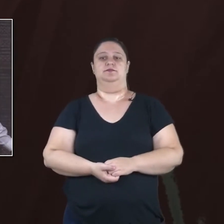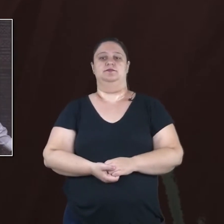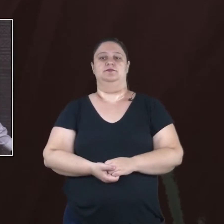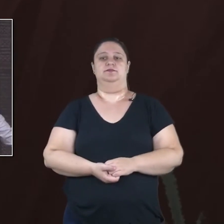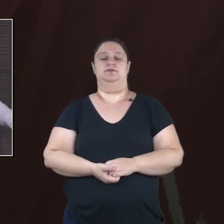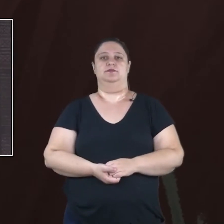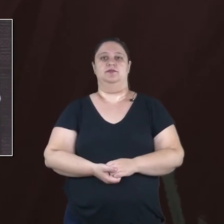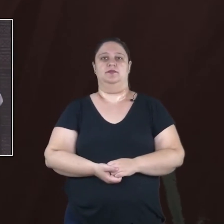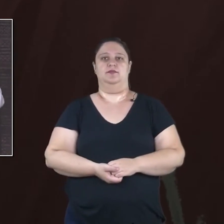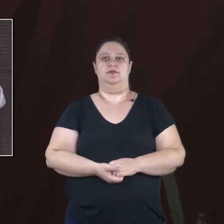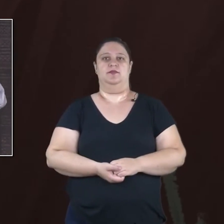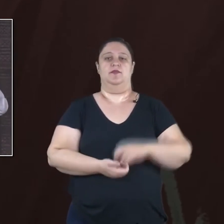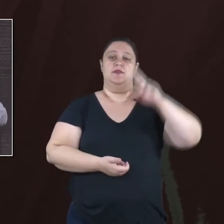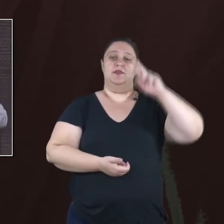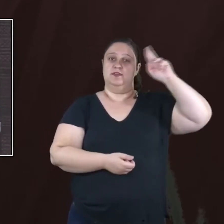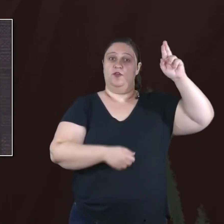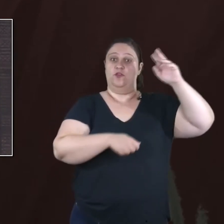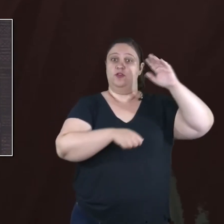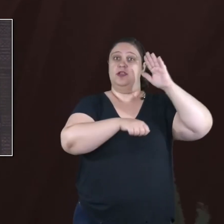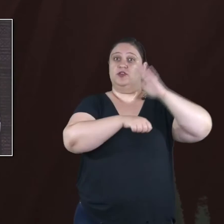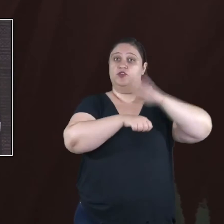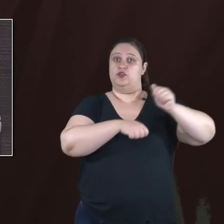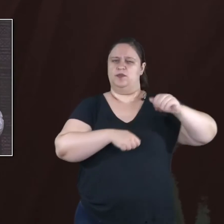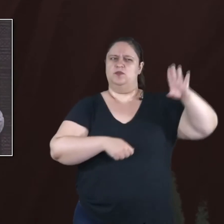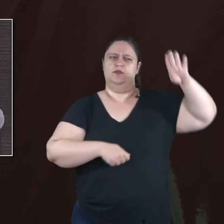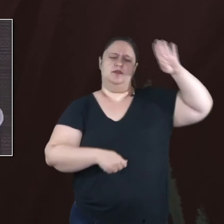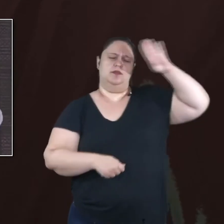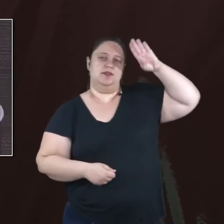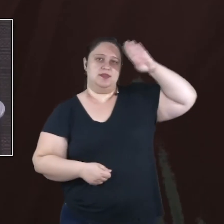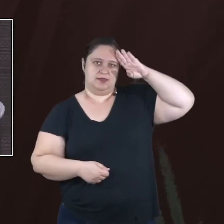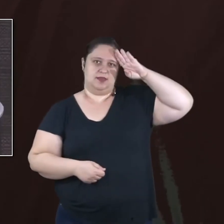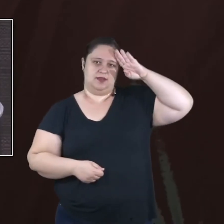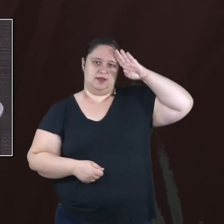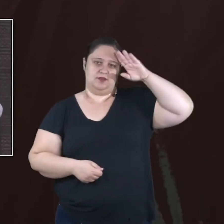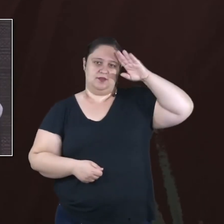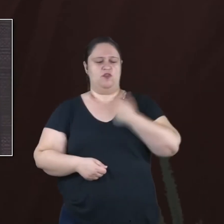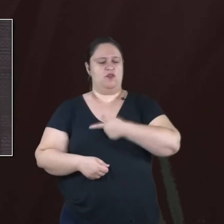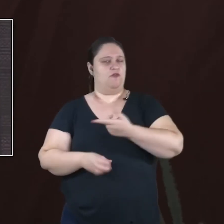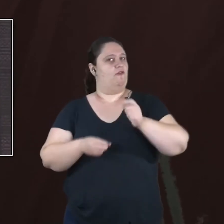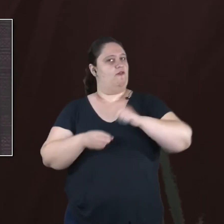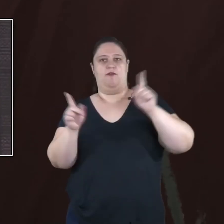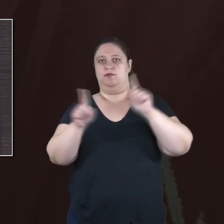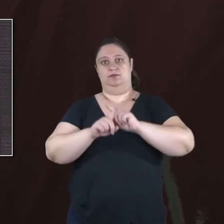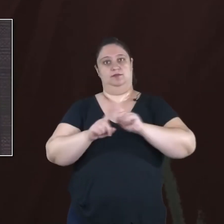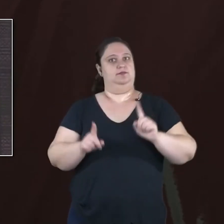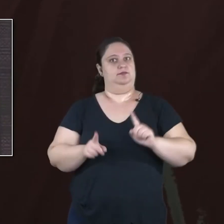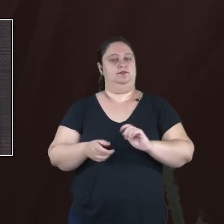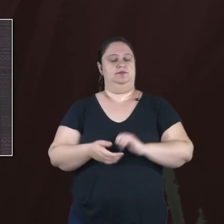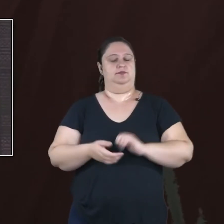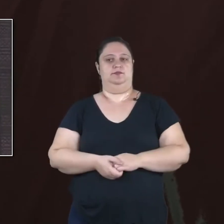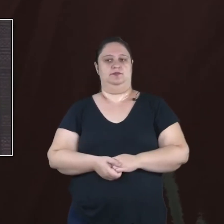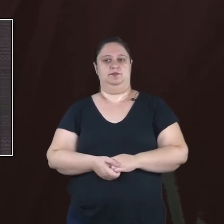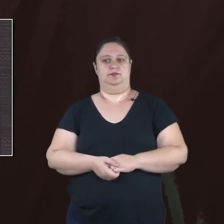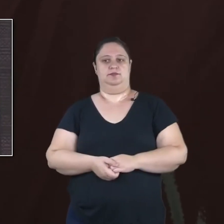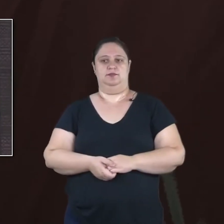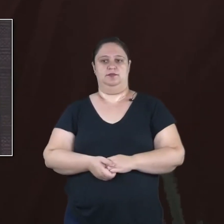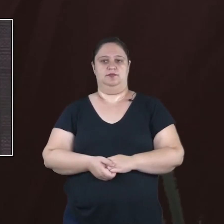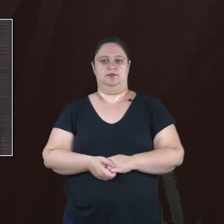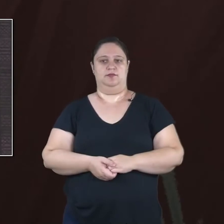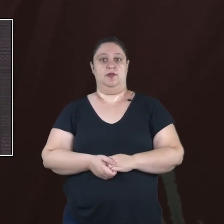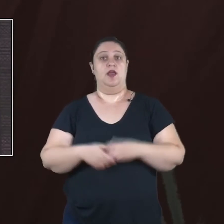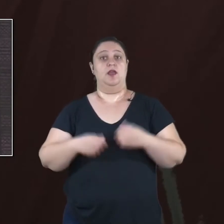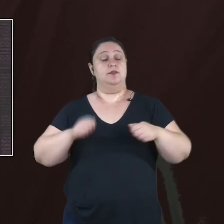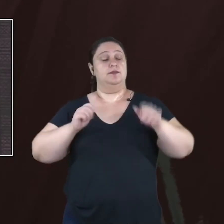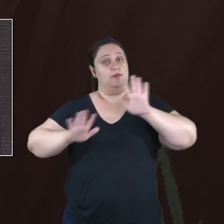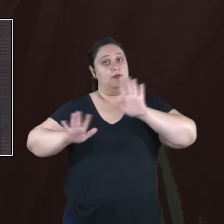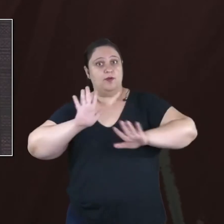levantando um exército. Portanto, irmãos, não vamos voltar para trás. Não vamos descuidar